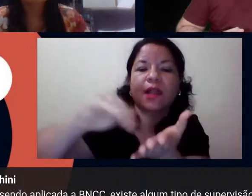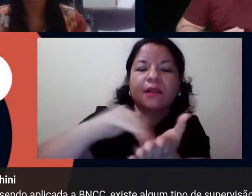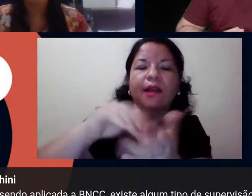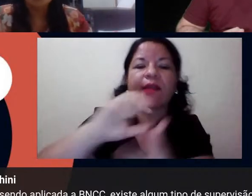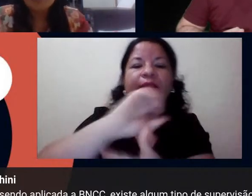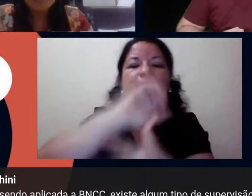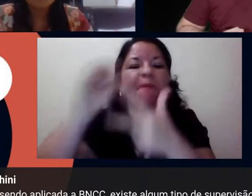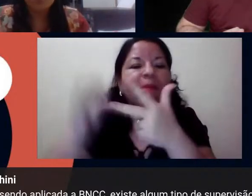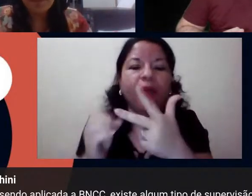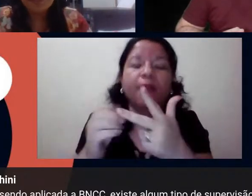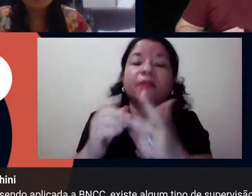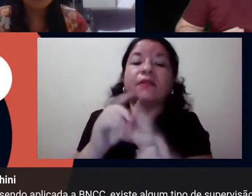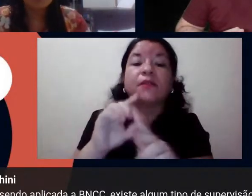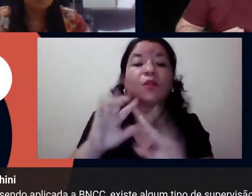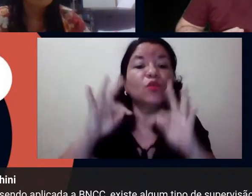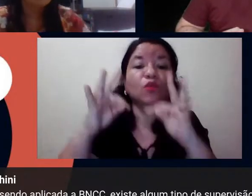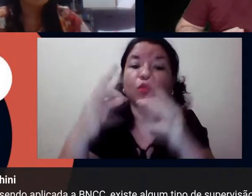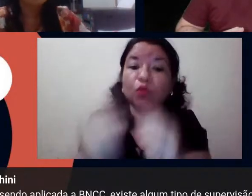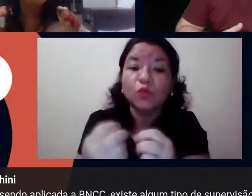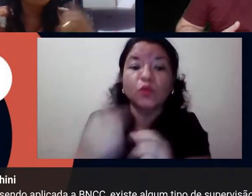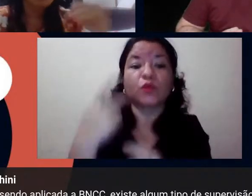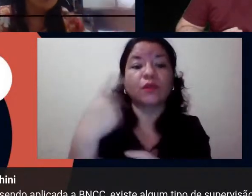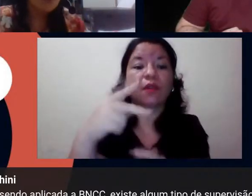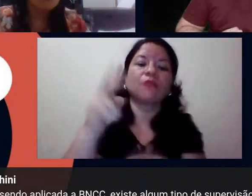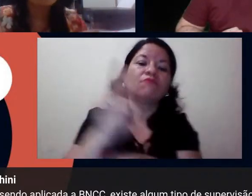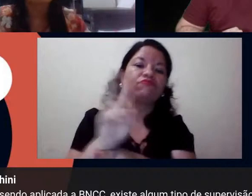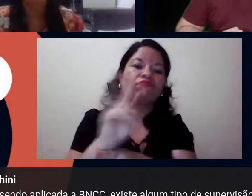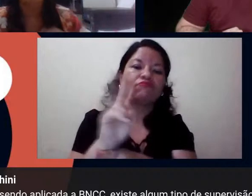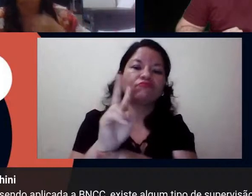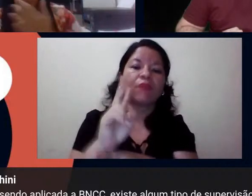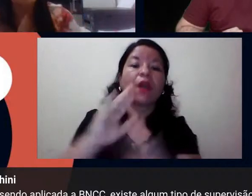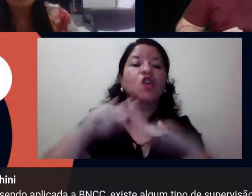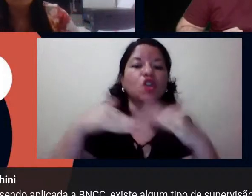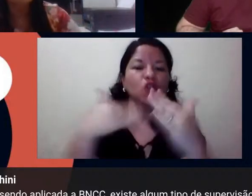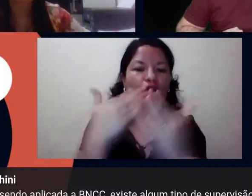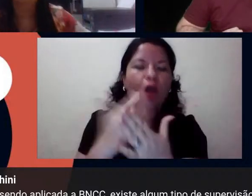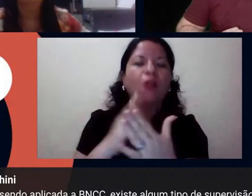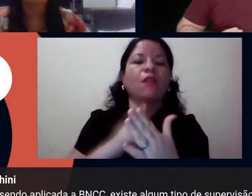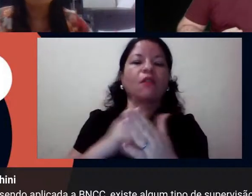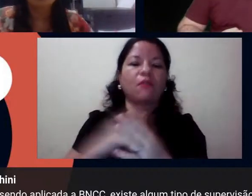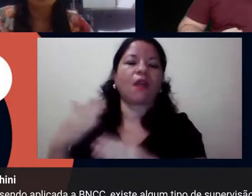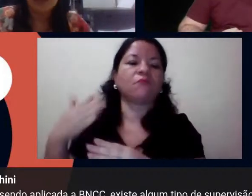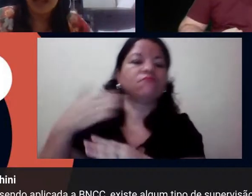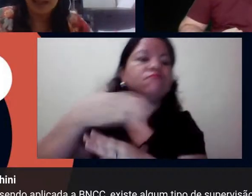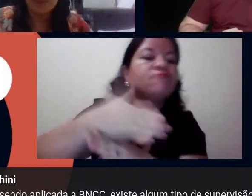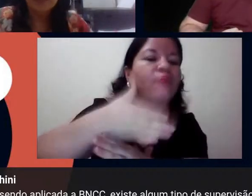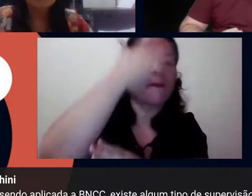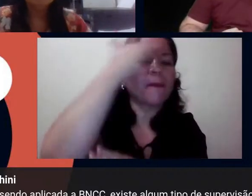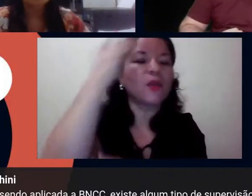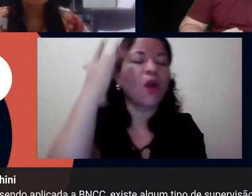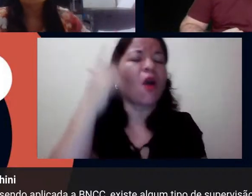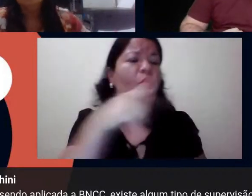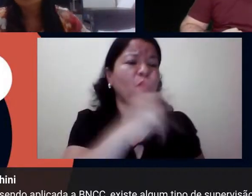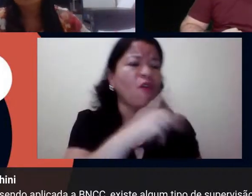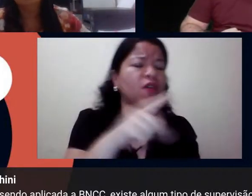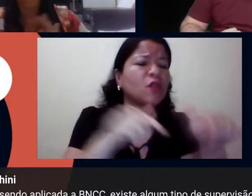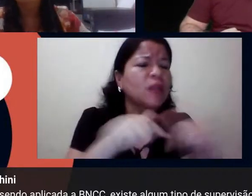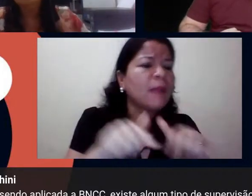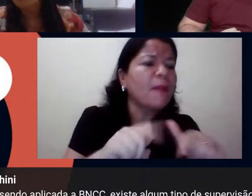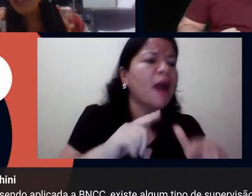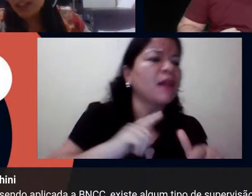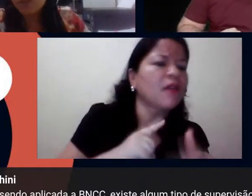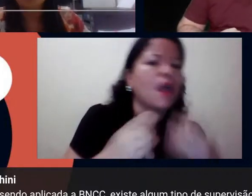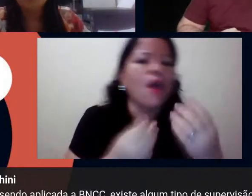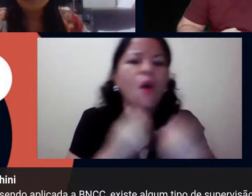fiscalização, as escolas recebem fiscais para ver a questão de professores que estão trabalhando, que tipo de currículo tá sendo colocado. Então eu não vou te